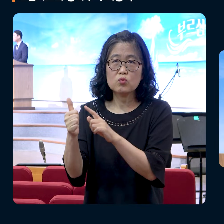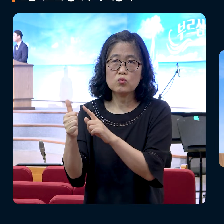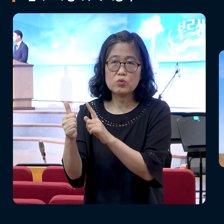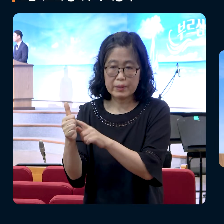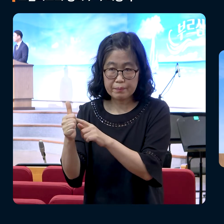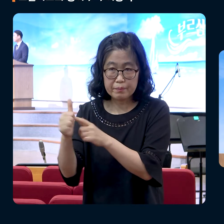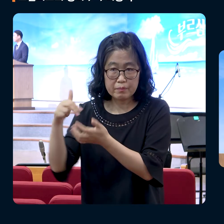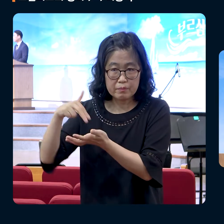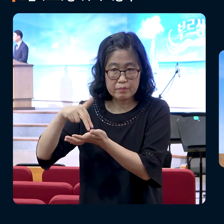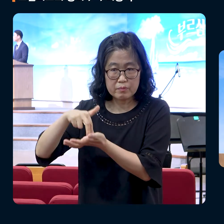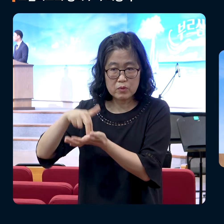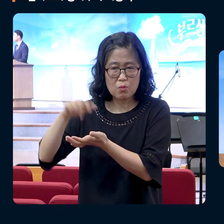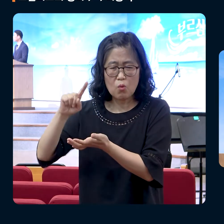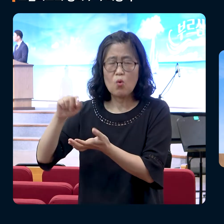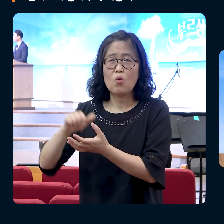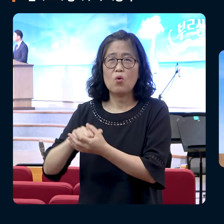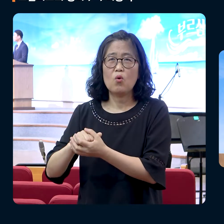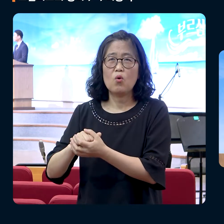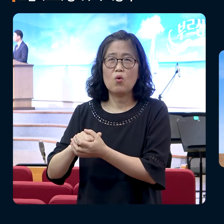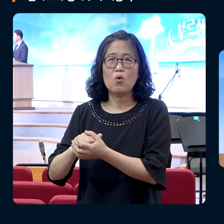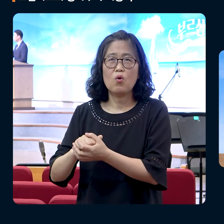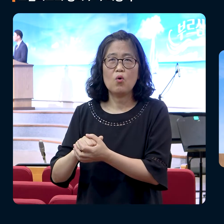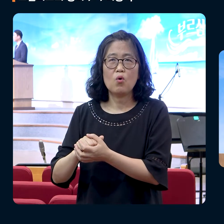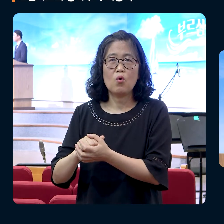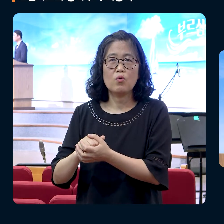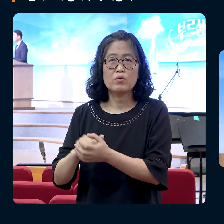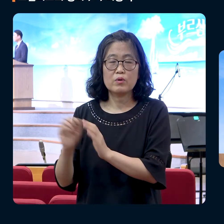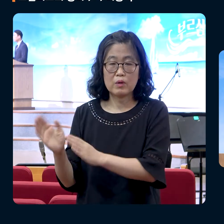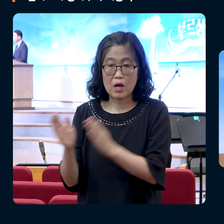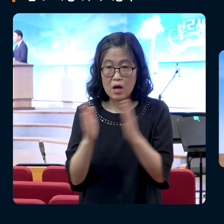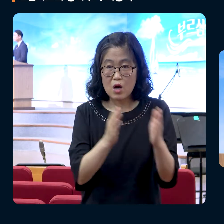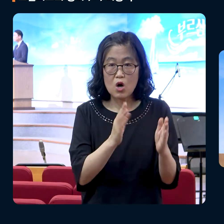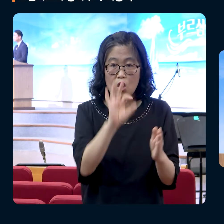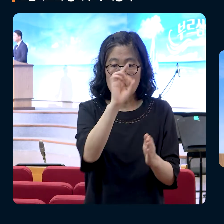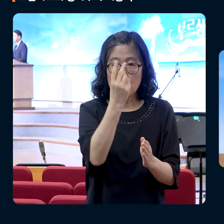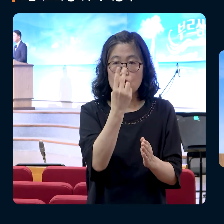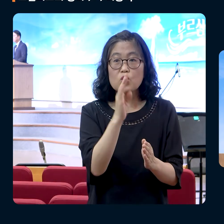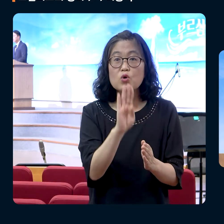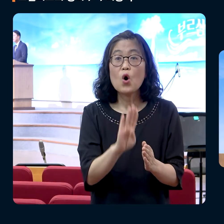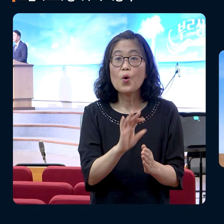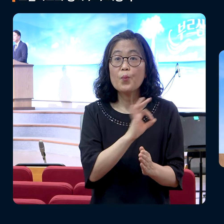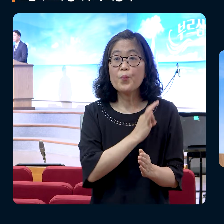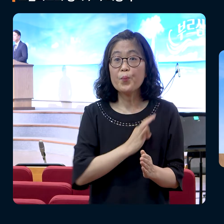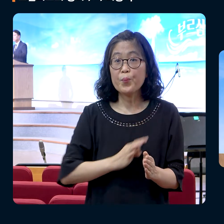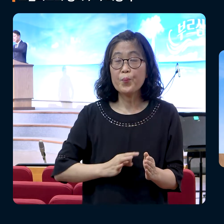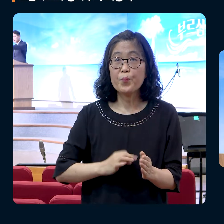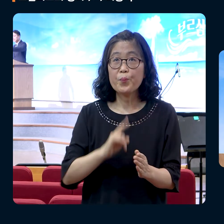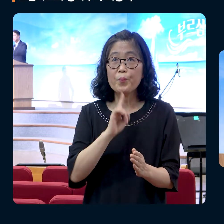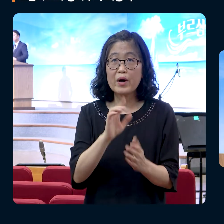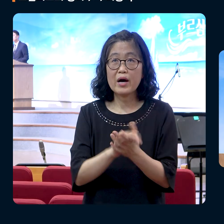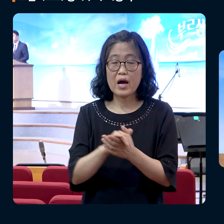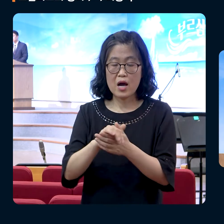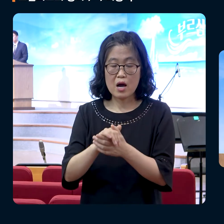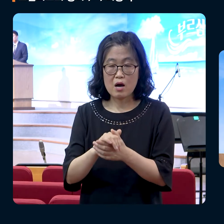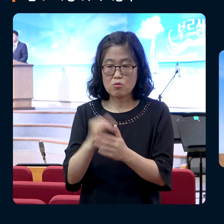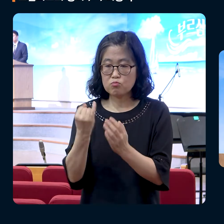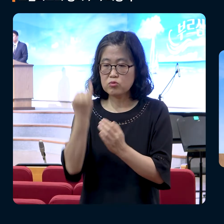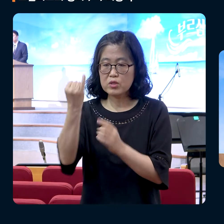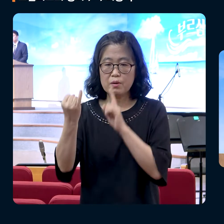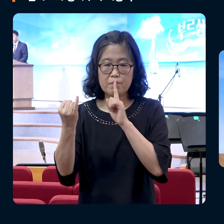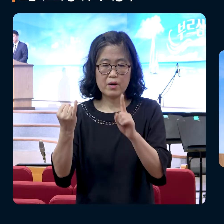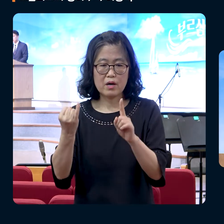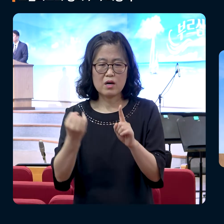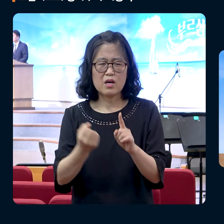가졌을까요? 여러분, 욥도요 그렇게 고통당할 때 욥의 부인이 어떻게 얘기합니까? 야, 너 그냥 하나님 저주하고 욕하고